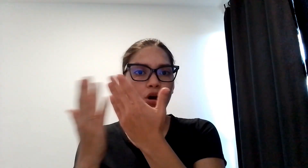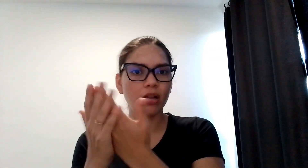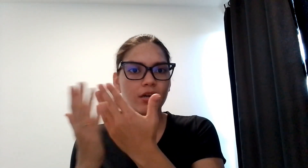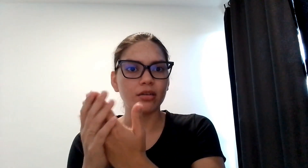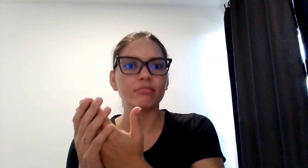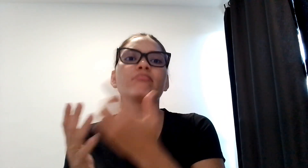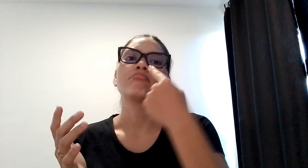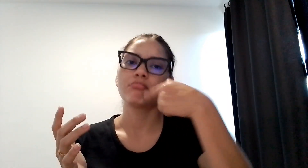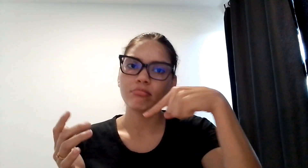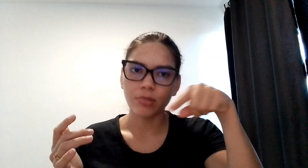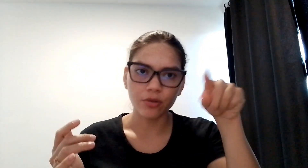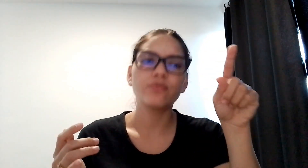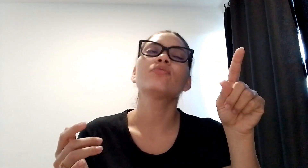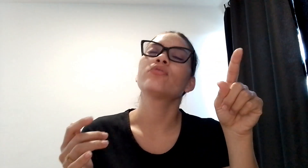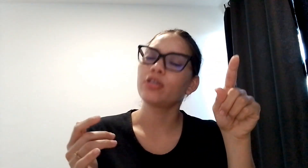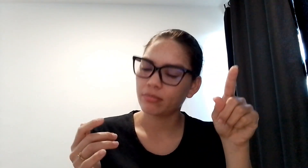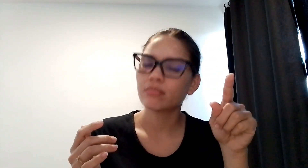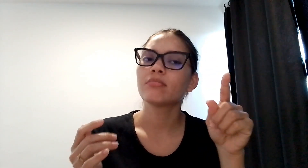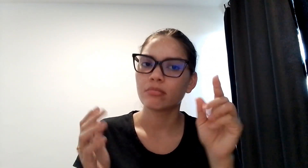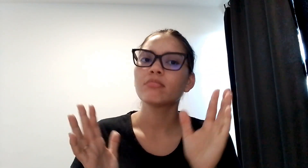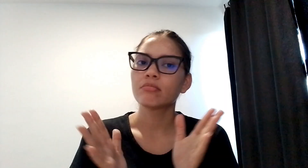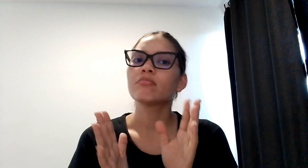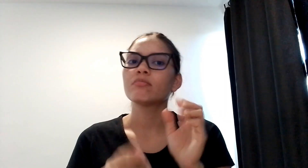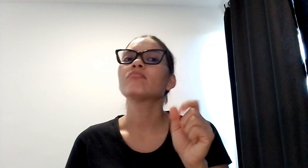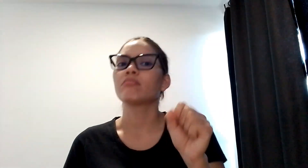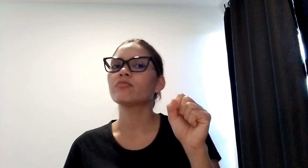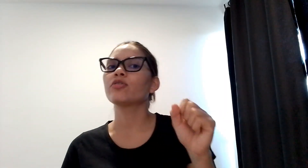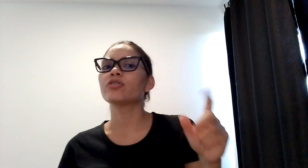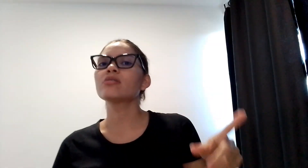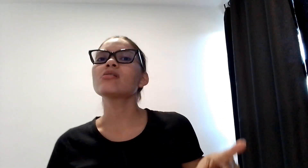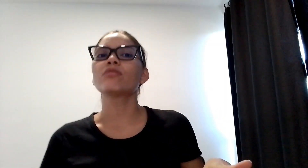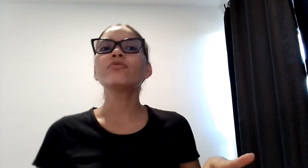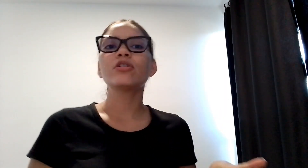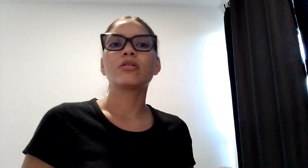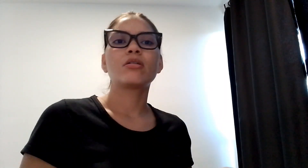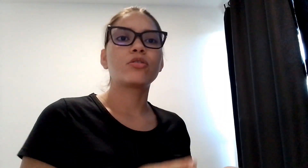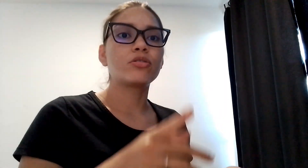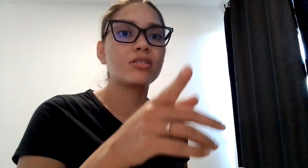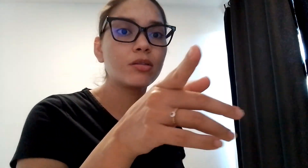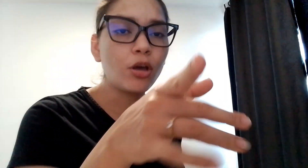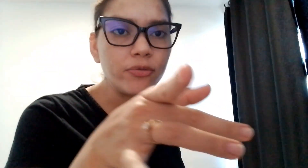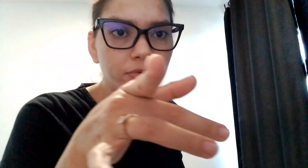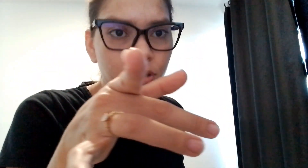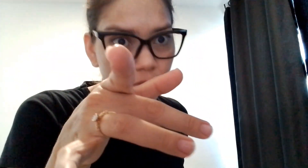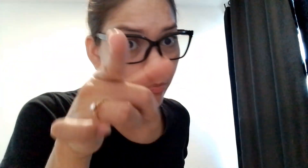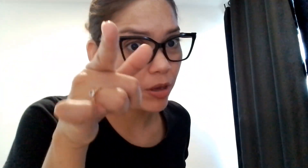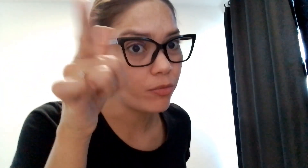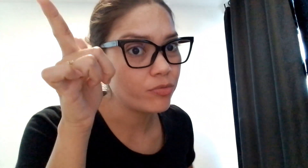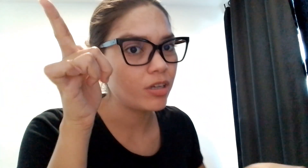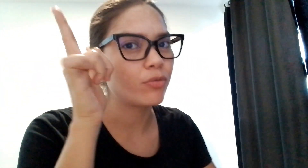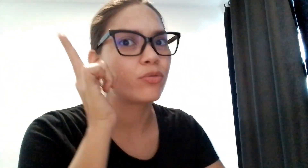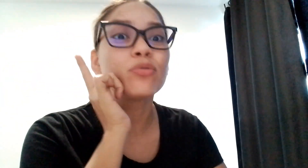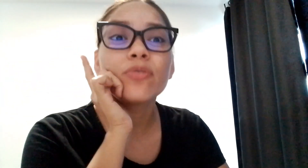Escola? Eu fui. Hoje sim, eu fui. Eu tô dizendo que eu fui, não tô perguntando, não tô